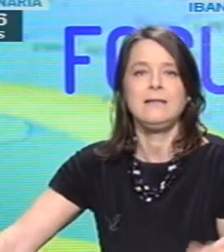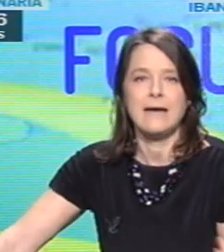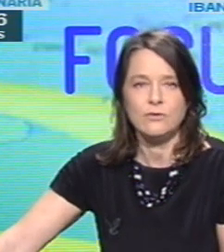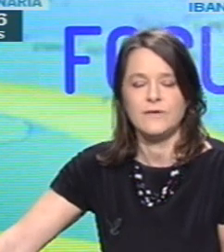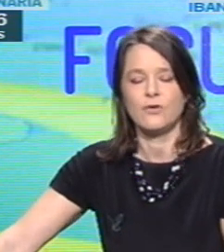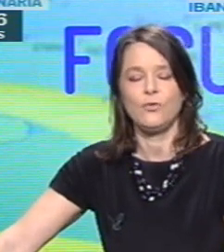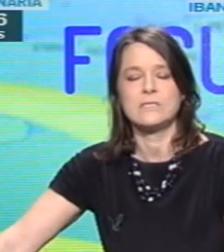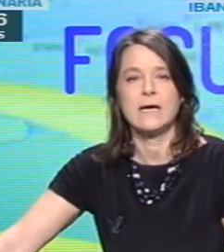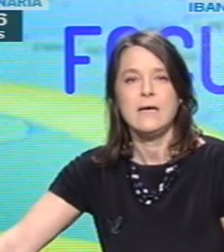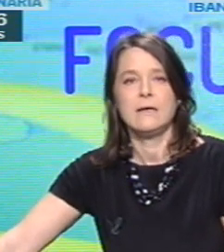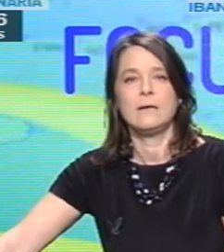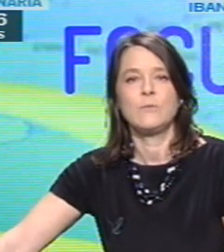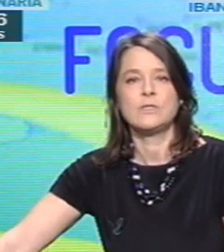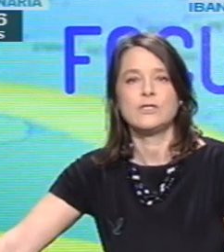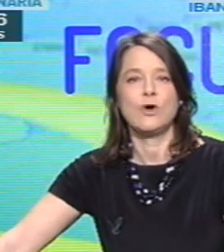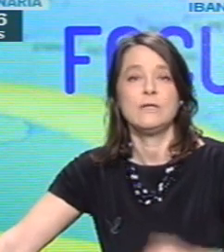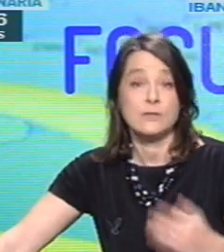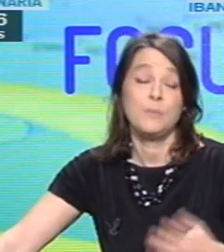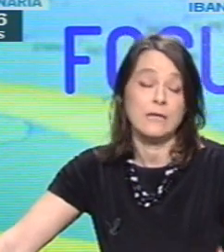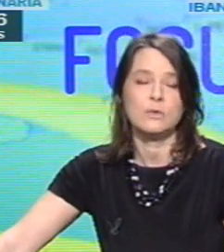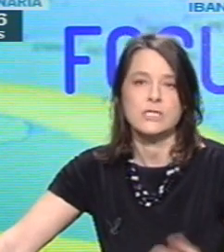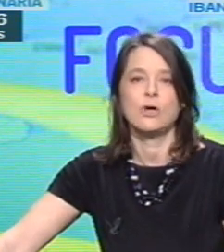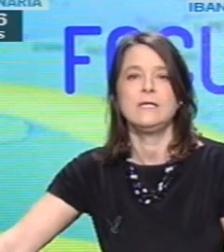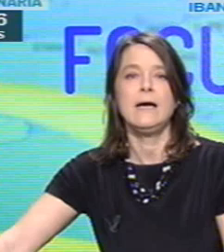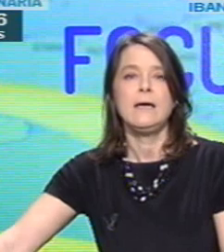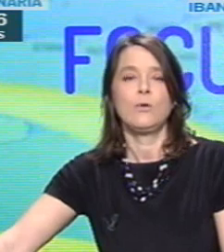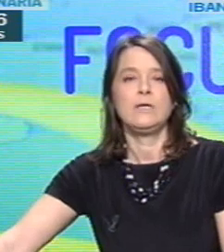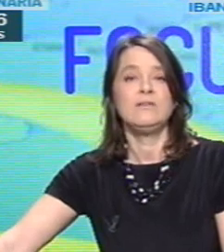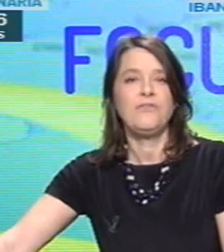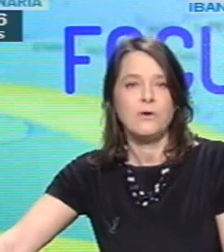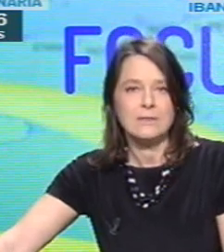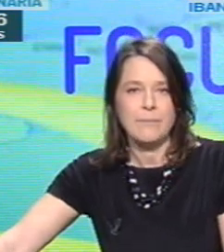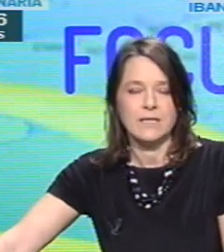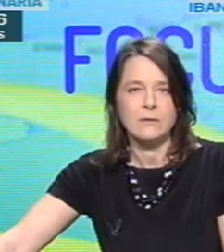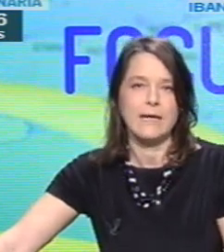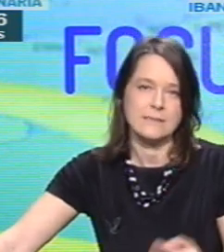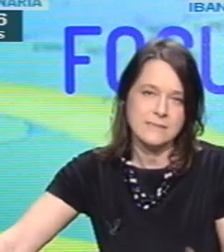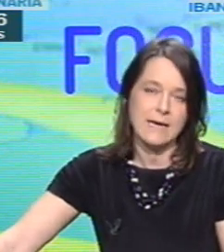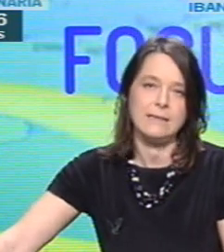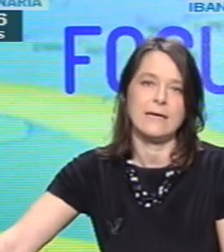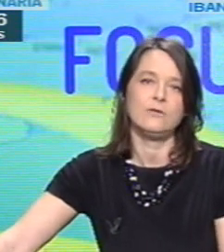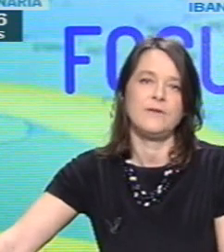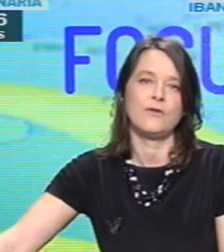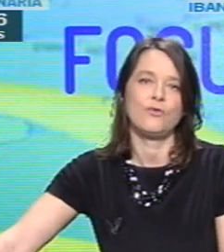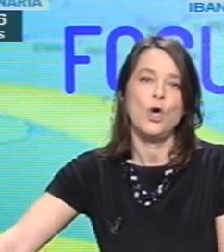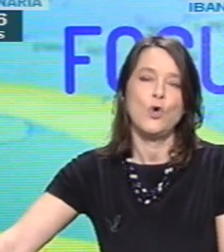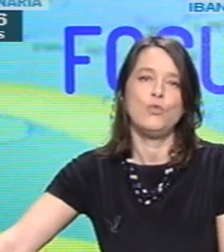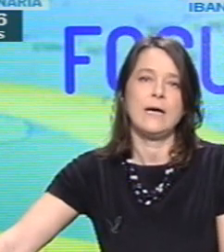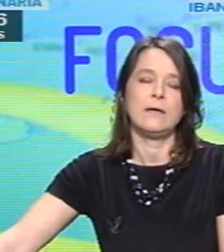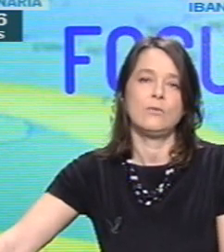sta andando verso questa soglia, sta superando questa soglia, quindi di difficoltà particolare, si sta andando